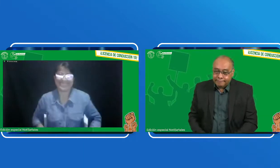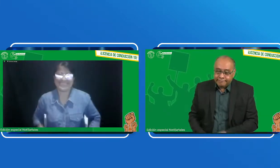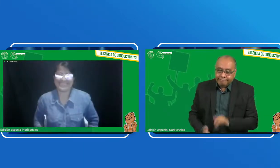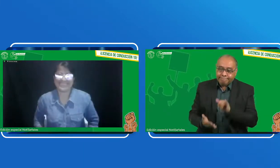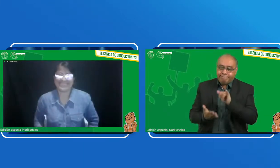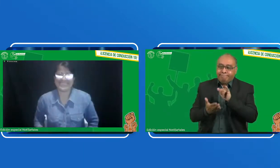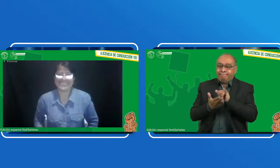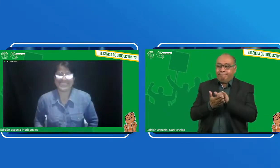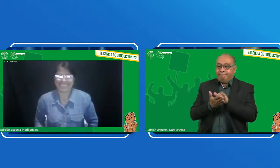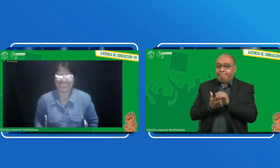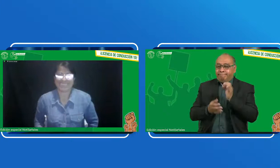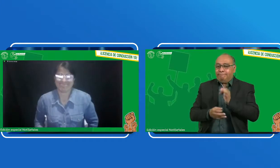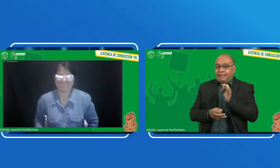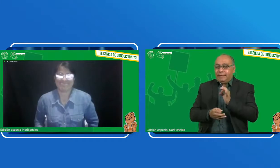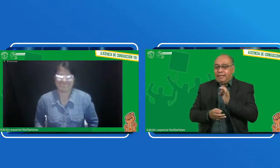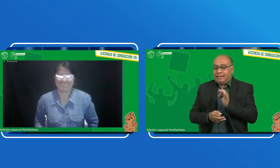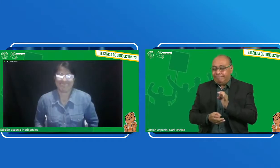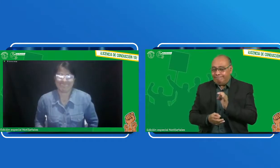Henry.